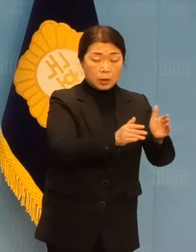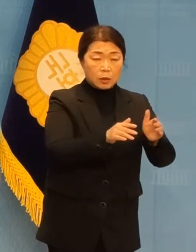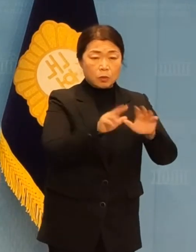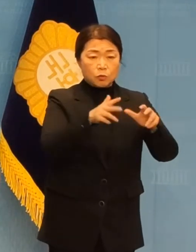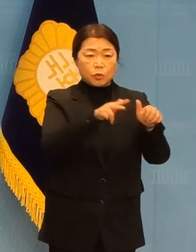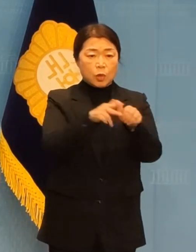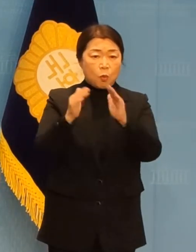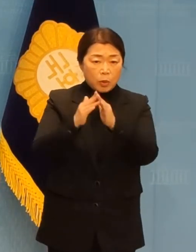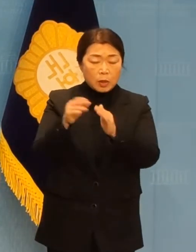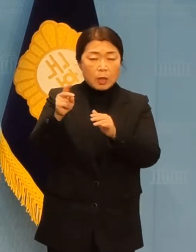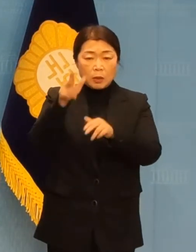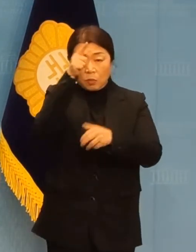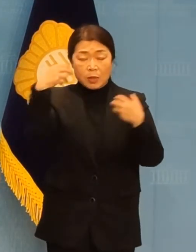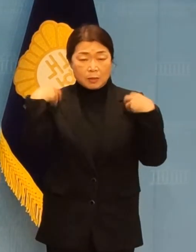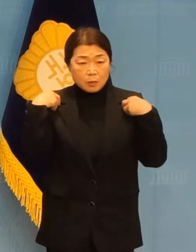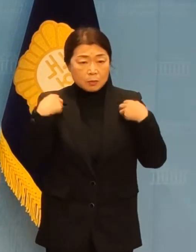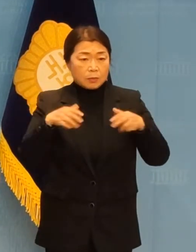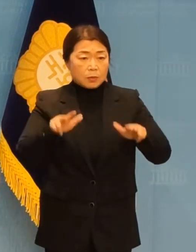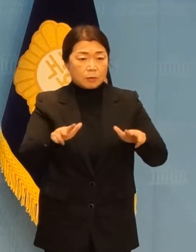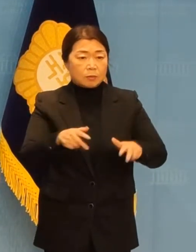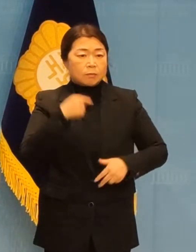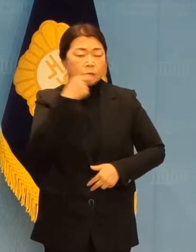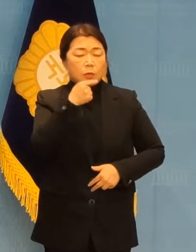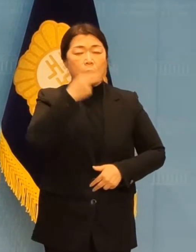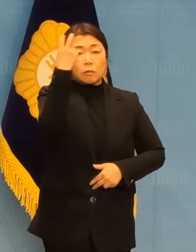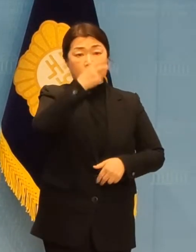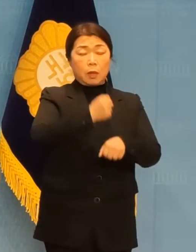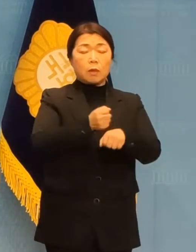경찰청 철저하게 수사해 주십시오.